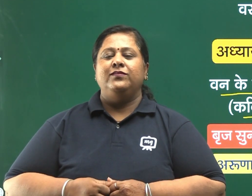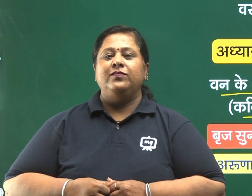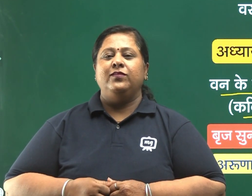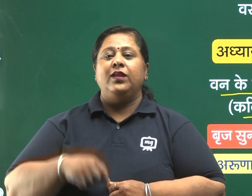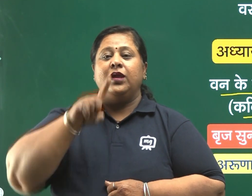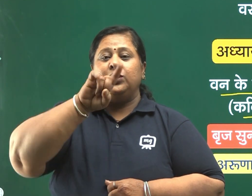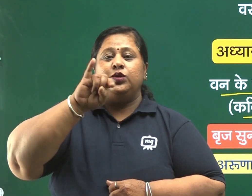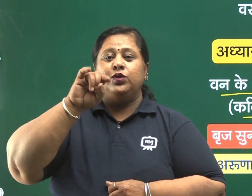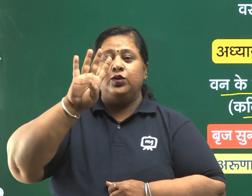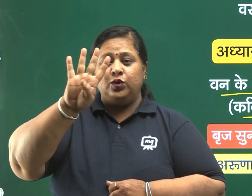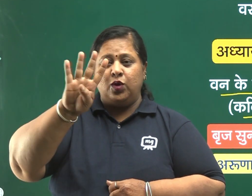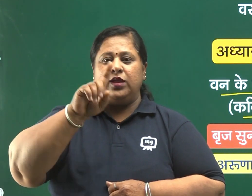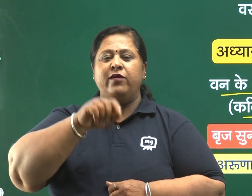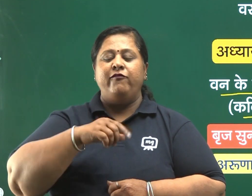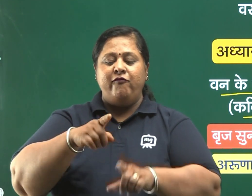14 वर्ष का